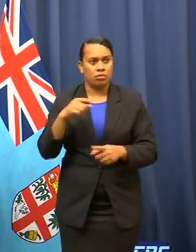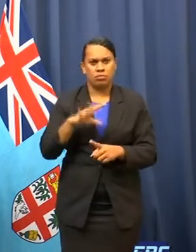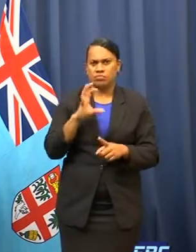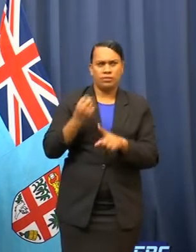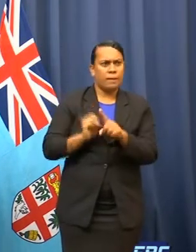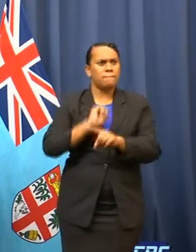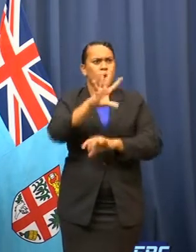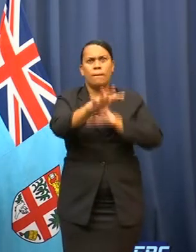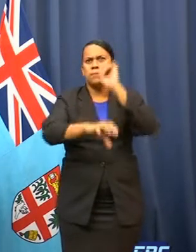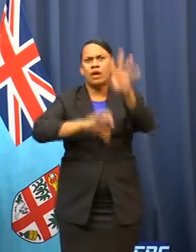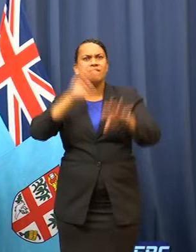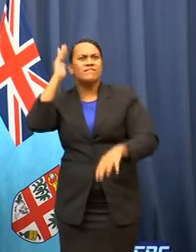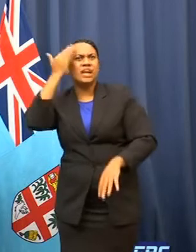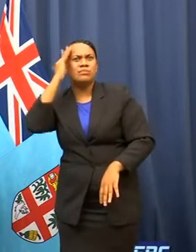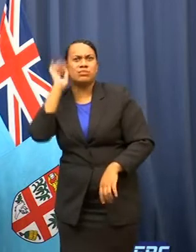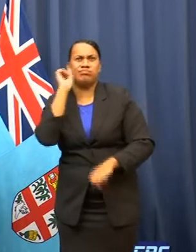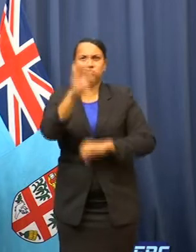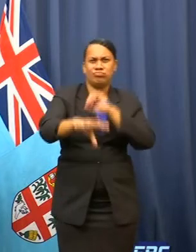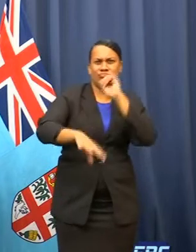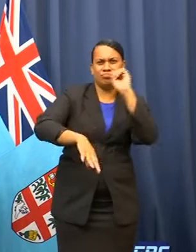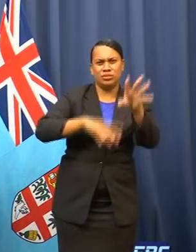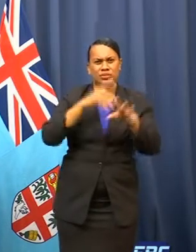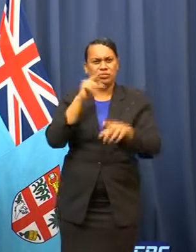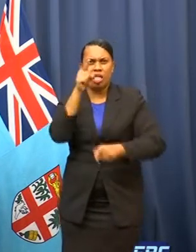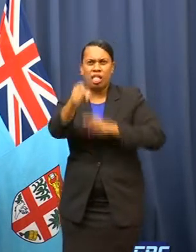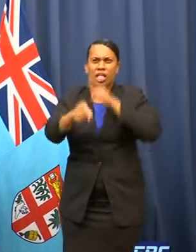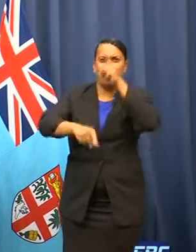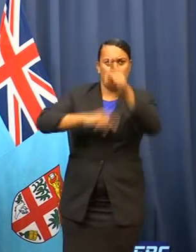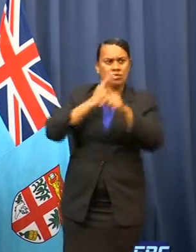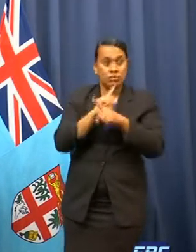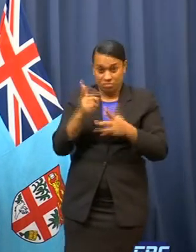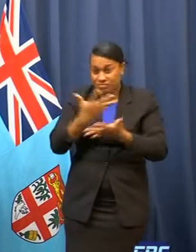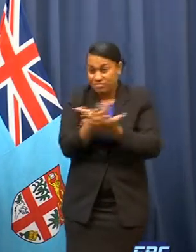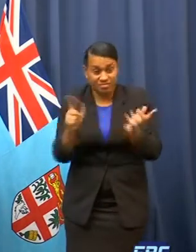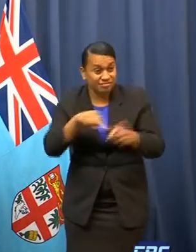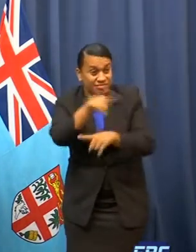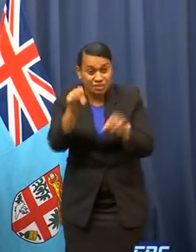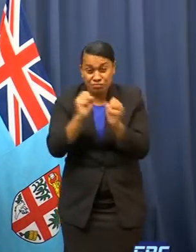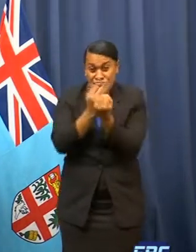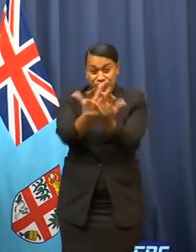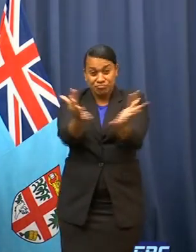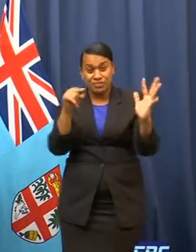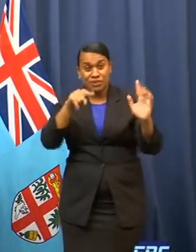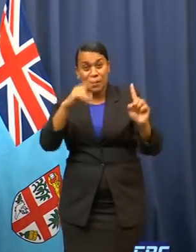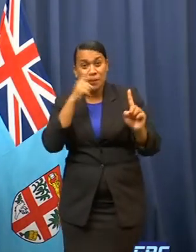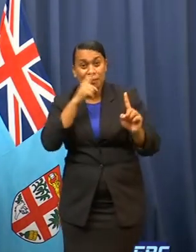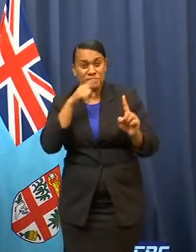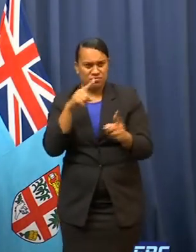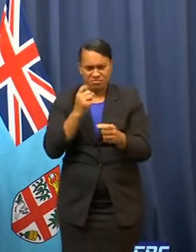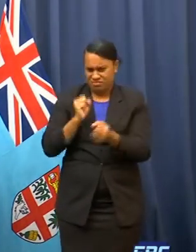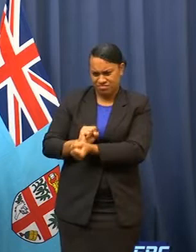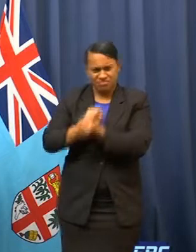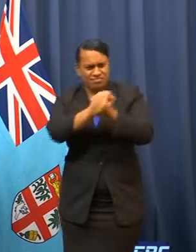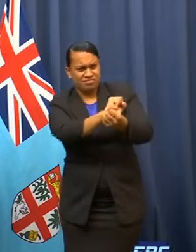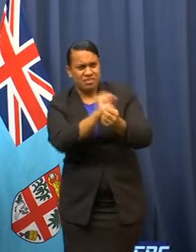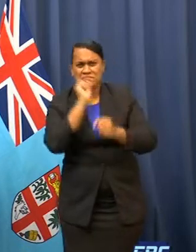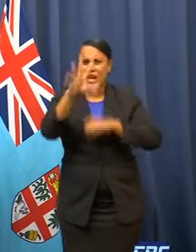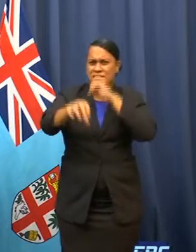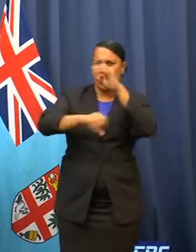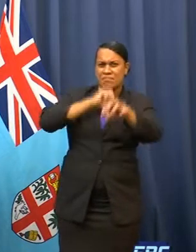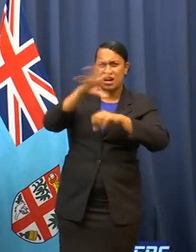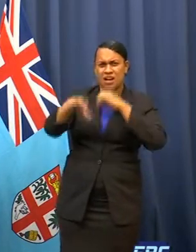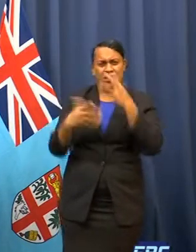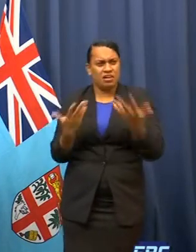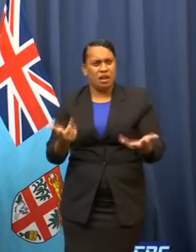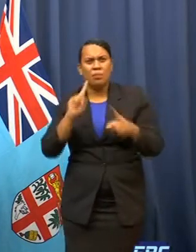me mbaleta na mate na COVID-19 e na Facebook. Tuku na ngiliho, ni ungo e na bebo na numi be kenda na liu ni bonua,